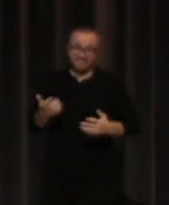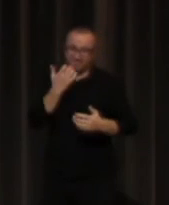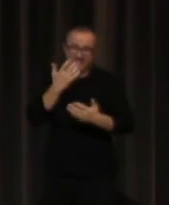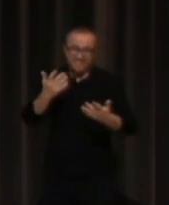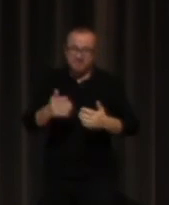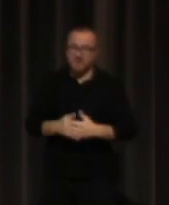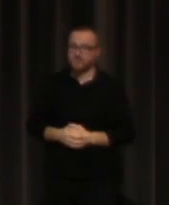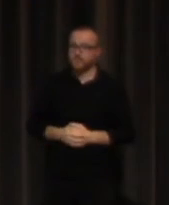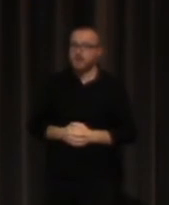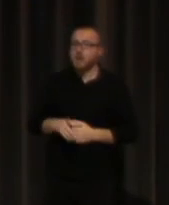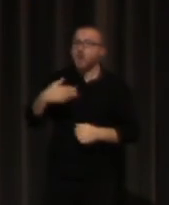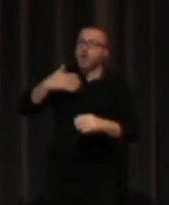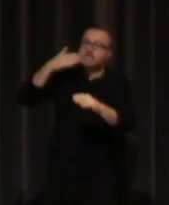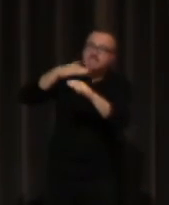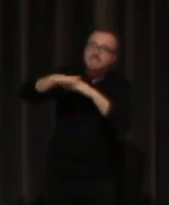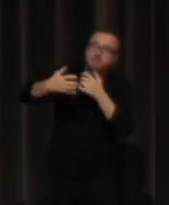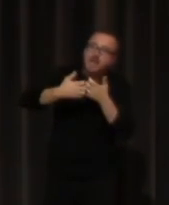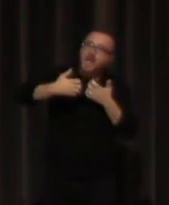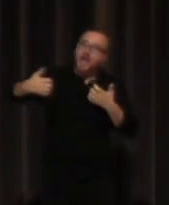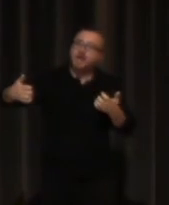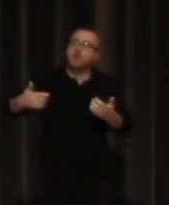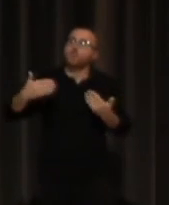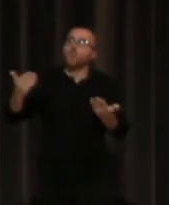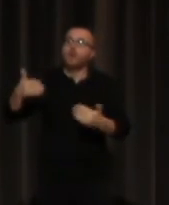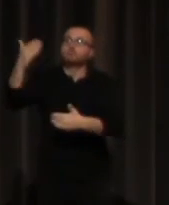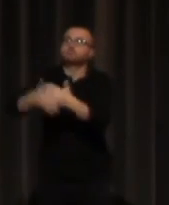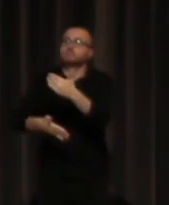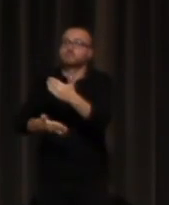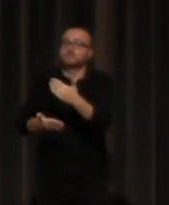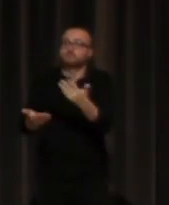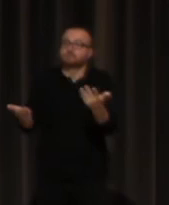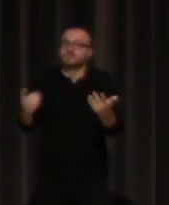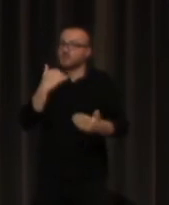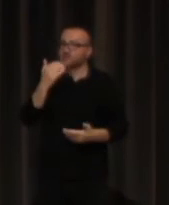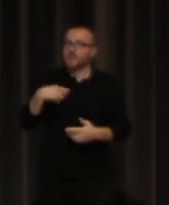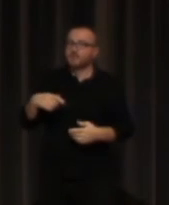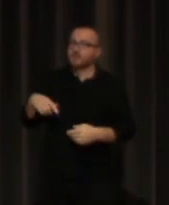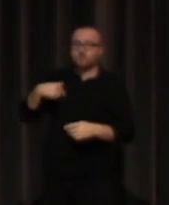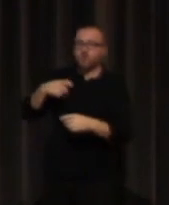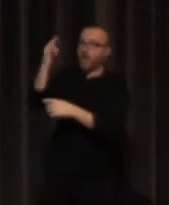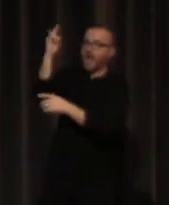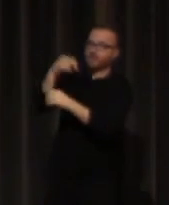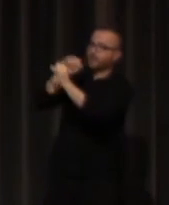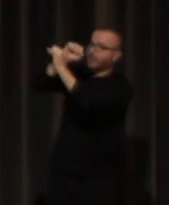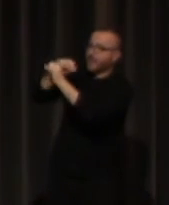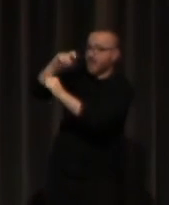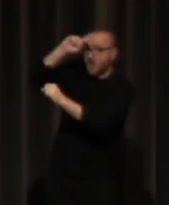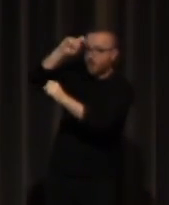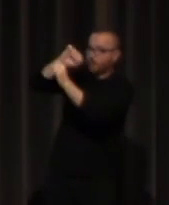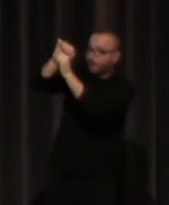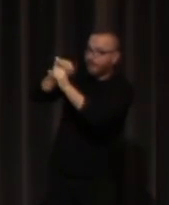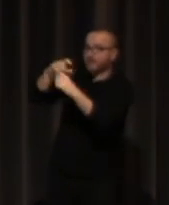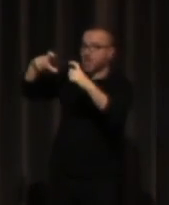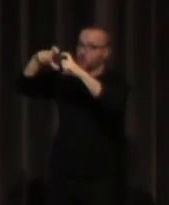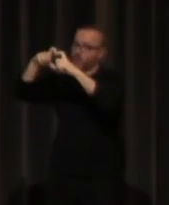Quina eternitat poden assegurar-nos aquestes inicials amb el cor a dalt d'un arbre? És un arbre